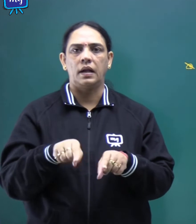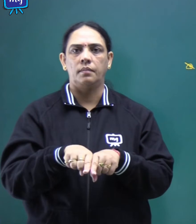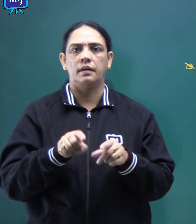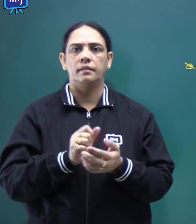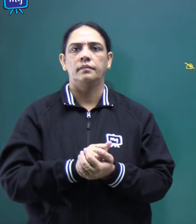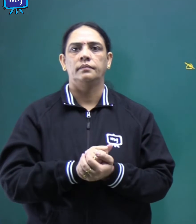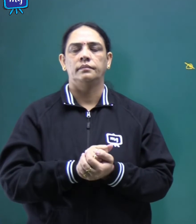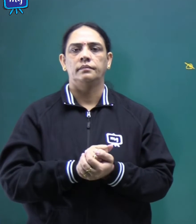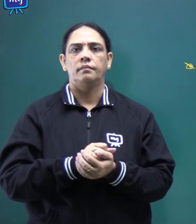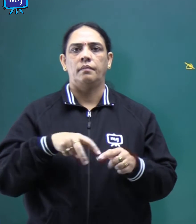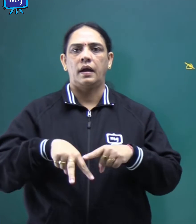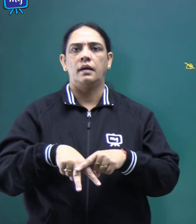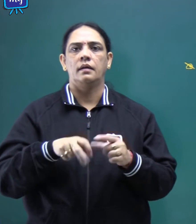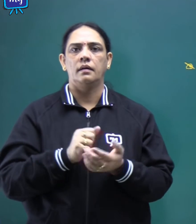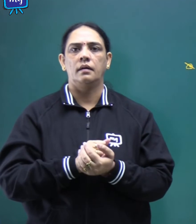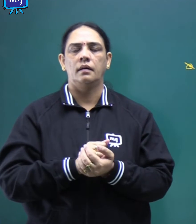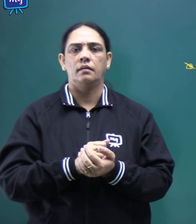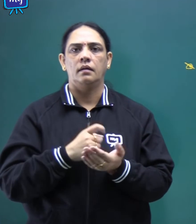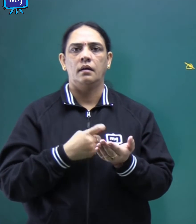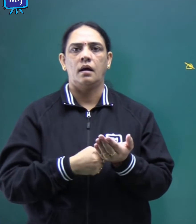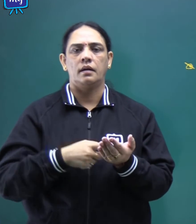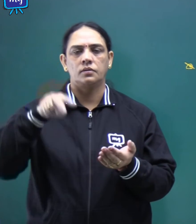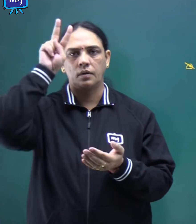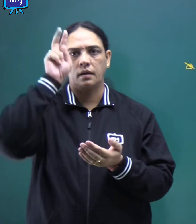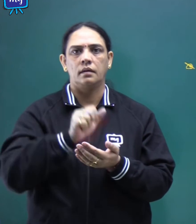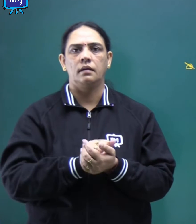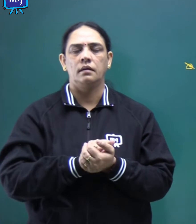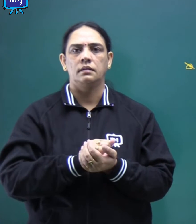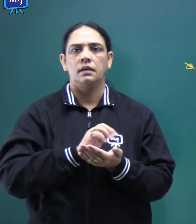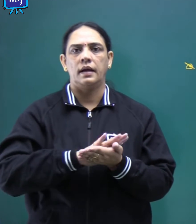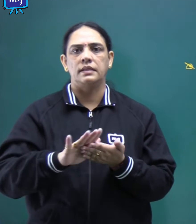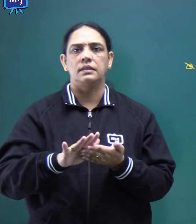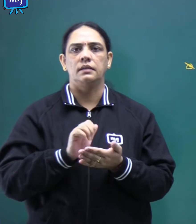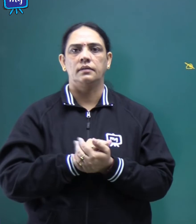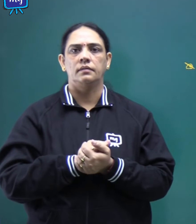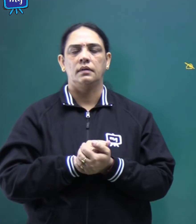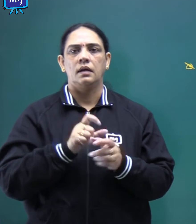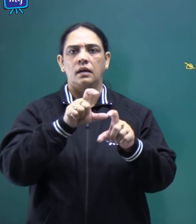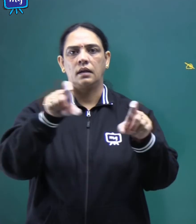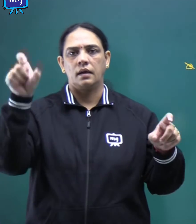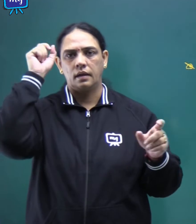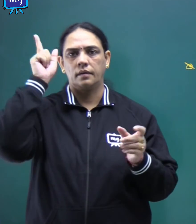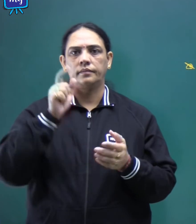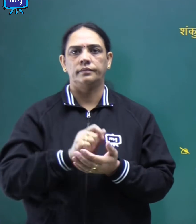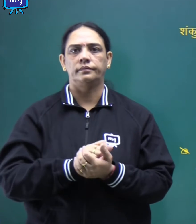बराबर पाई आर स्क्वायर h। समझ आ गया?